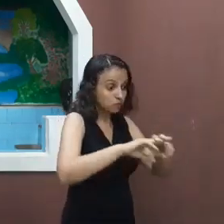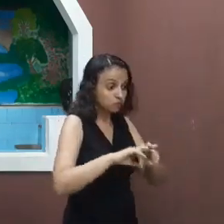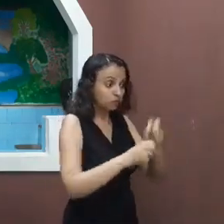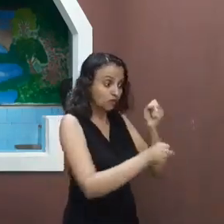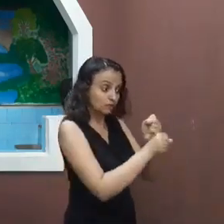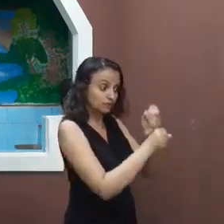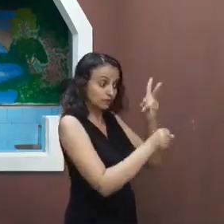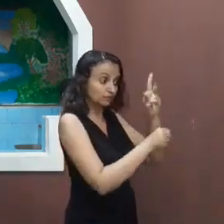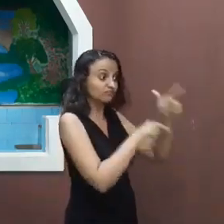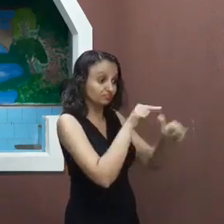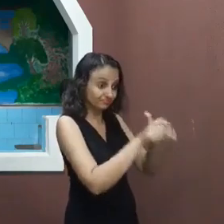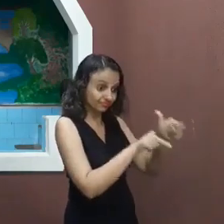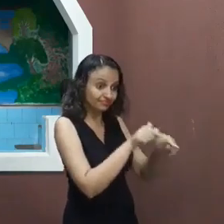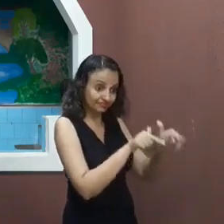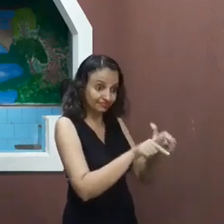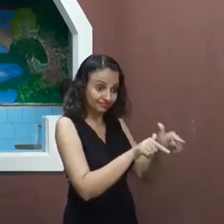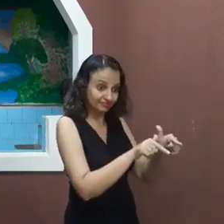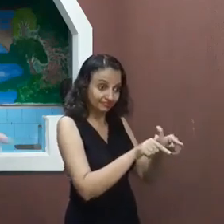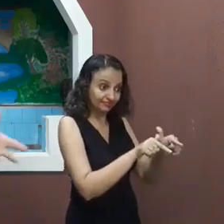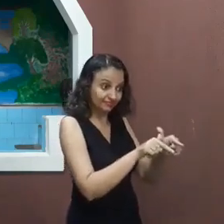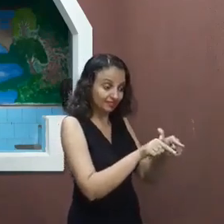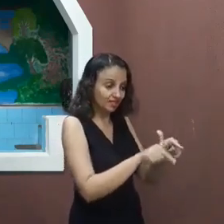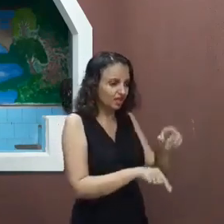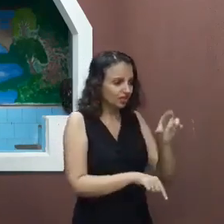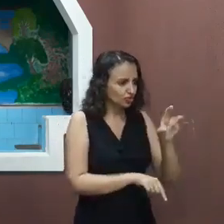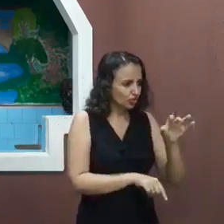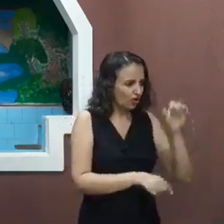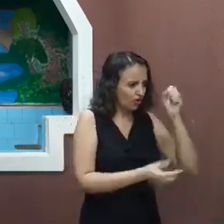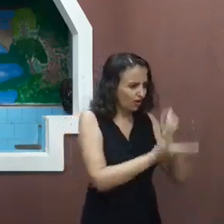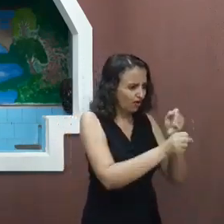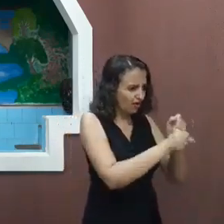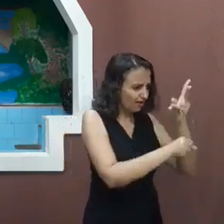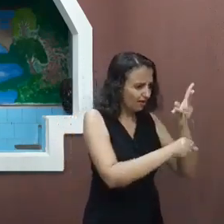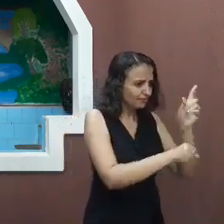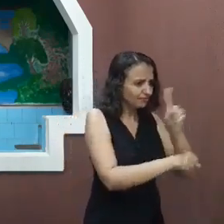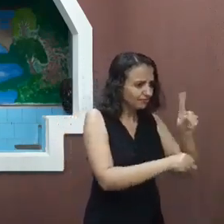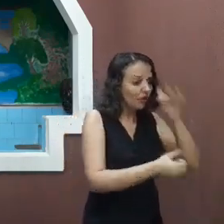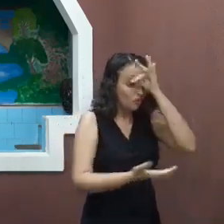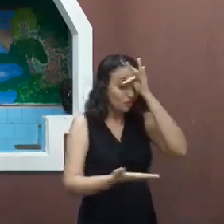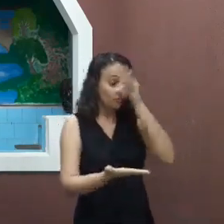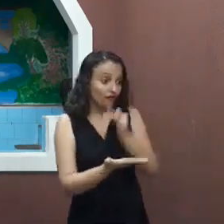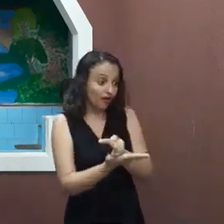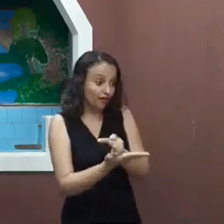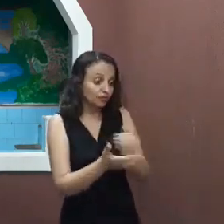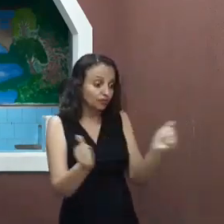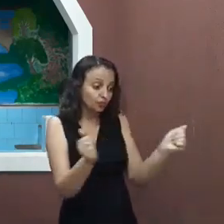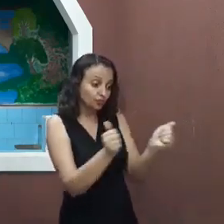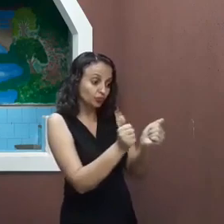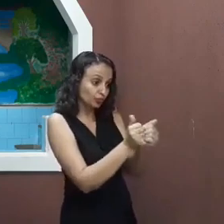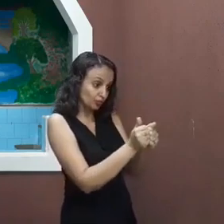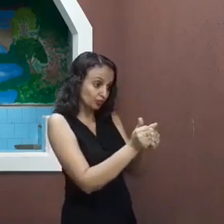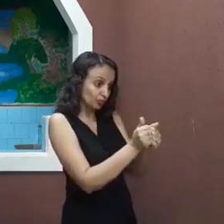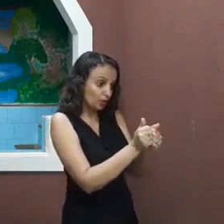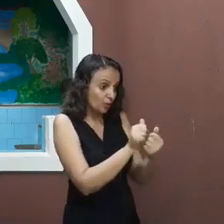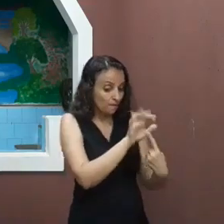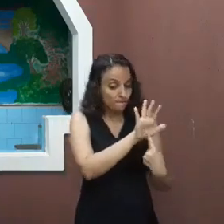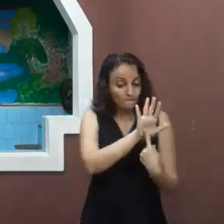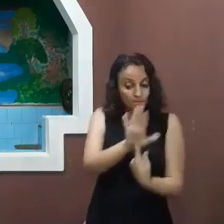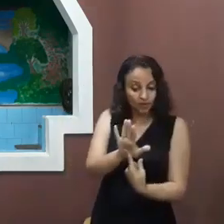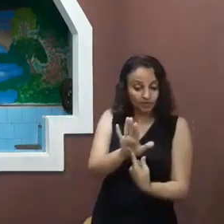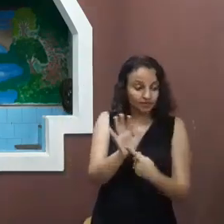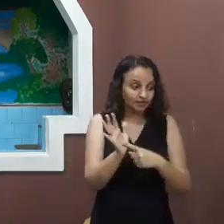fé. Ou seja, as obras vão mostrar a fé. Nós precisamos entender isso. Tiago dirige as suas perguntas